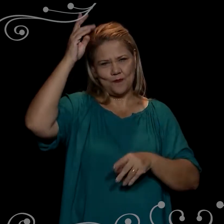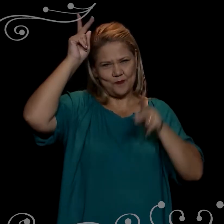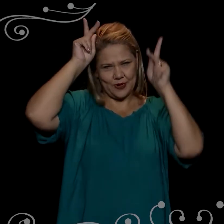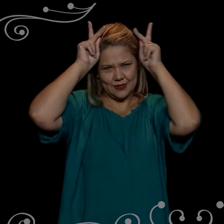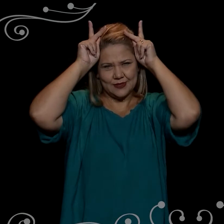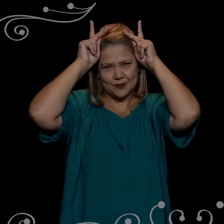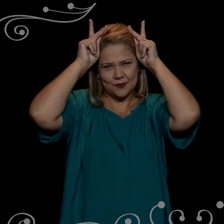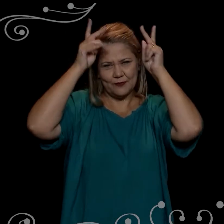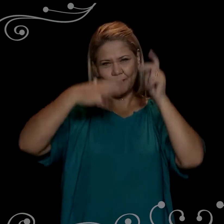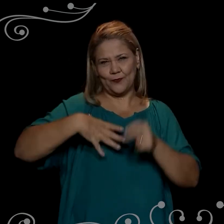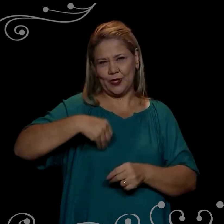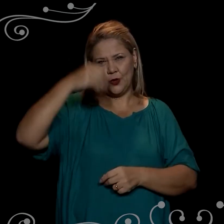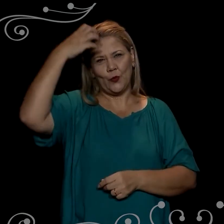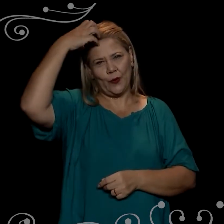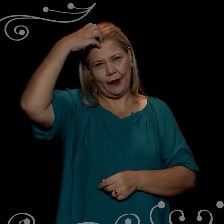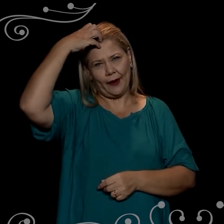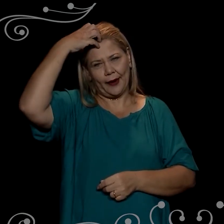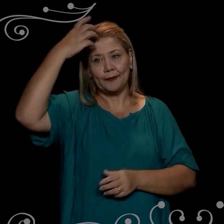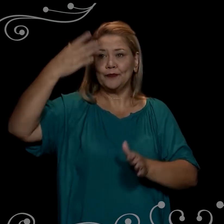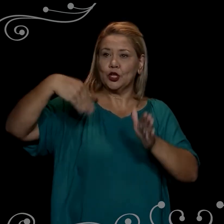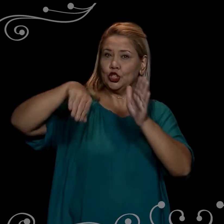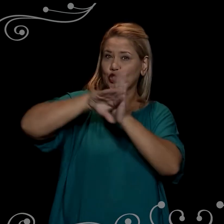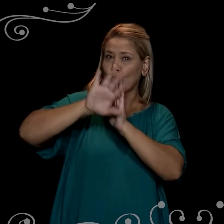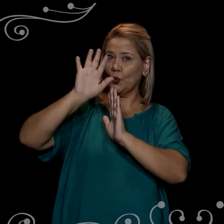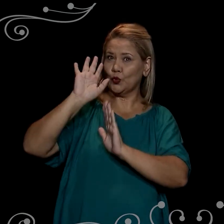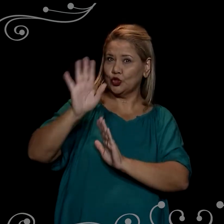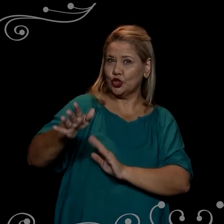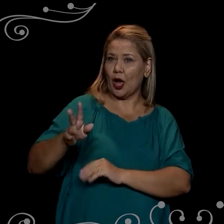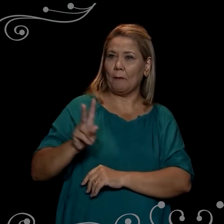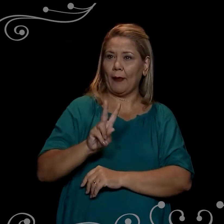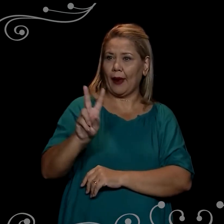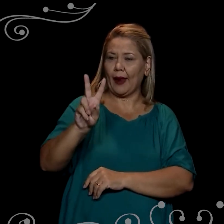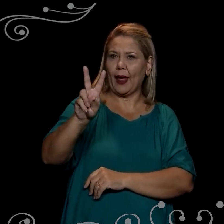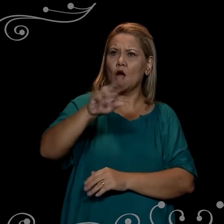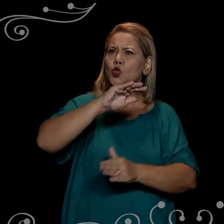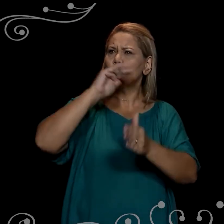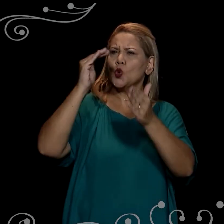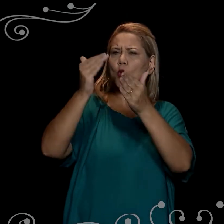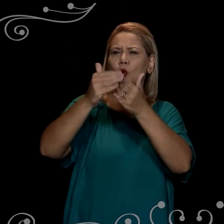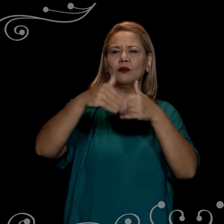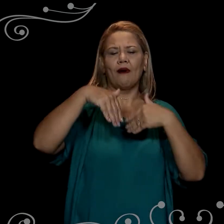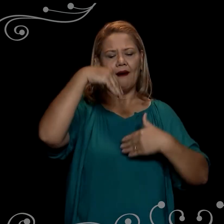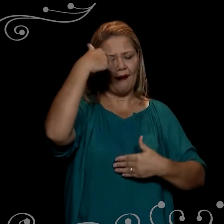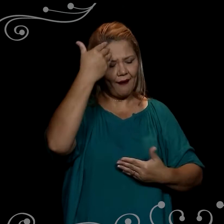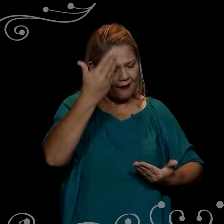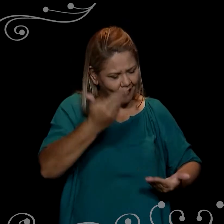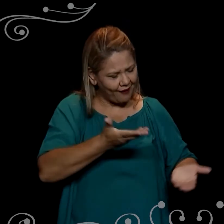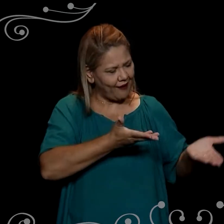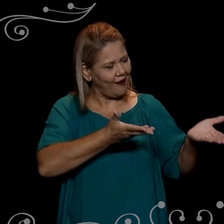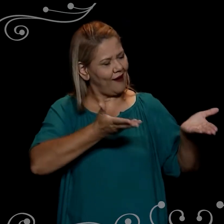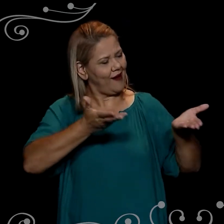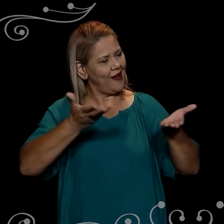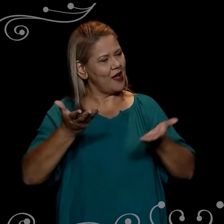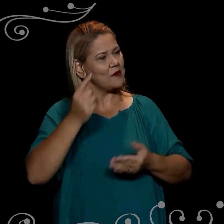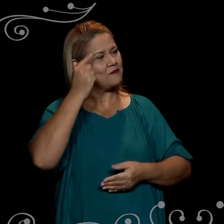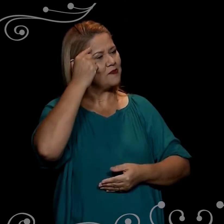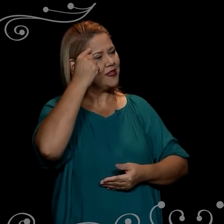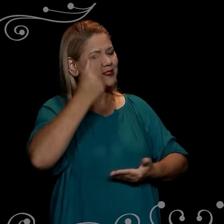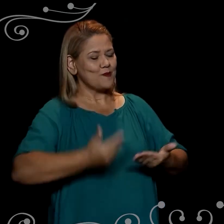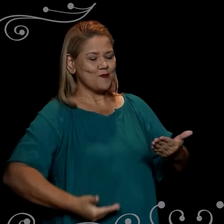Quando chegaram ao reino, todos acreditaram que a dama de companhia era a princesa,